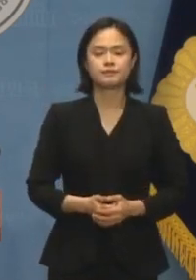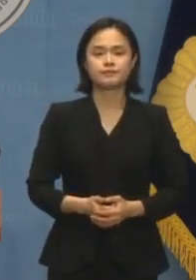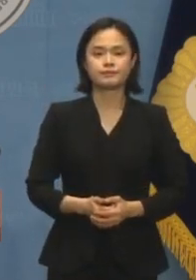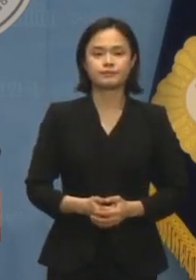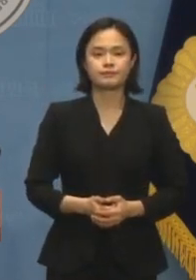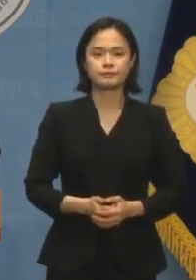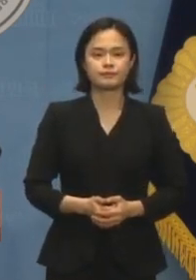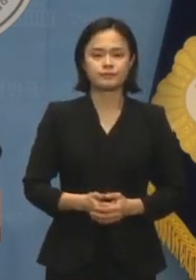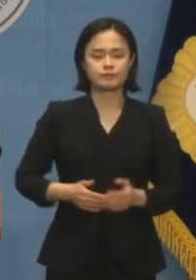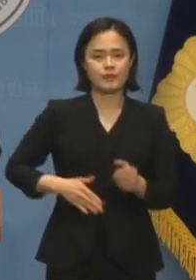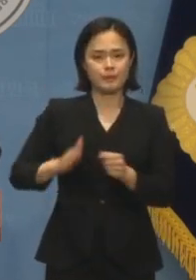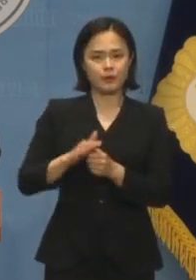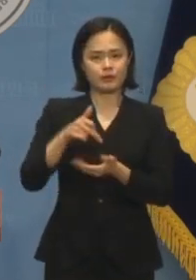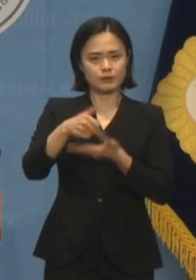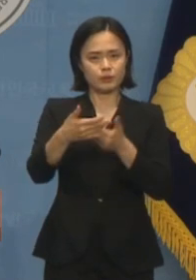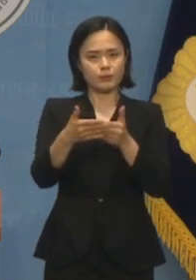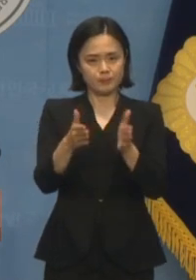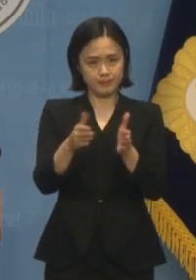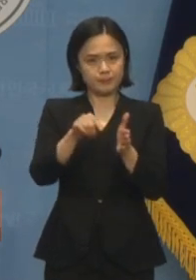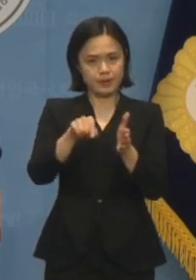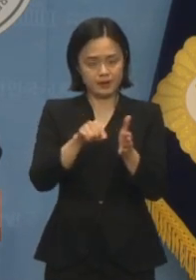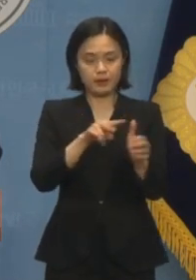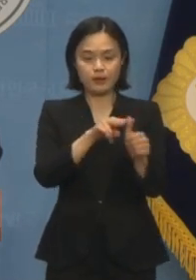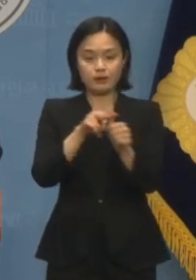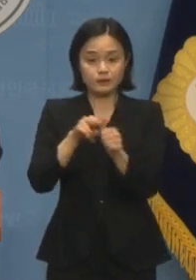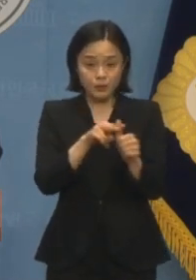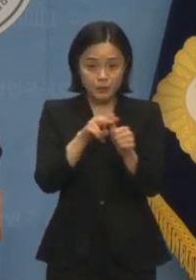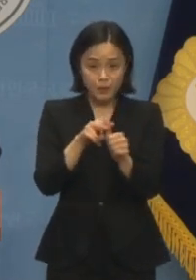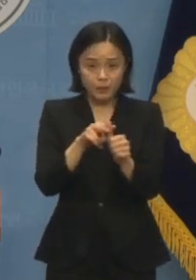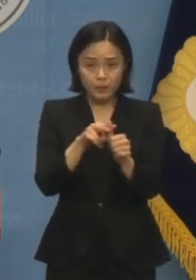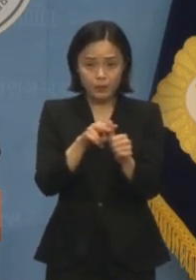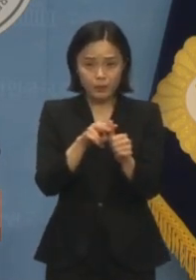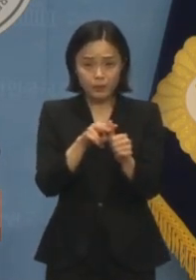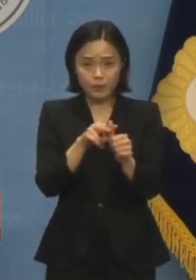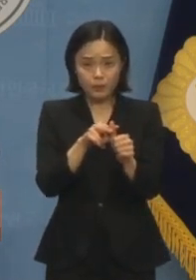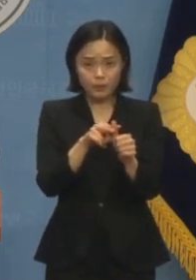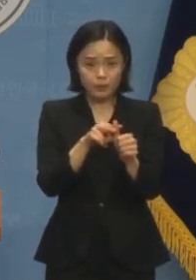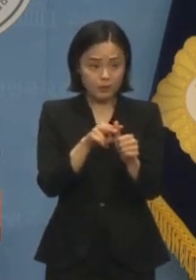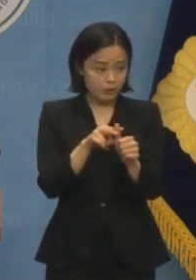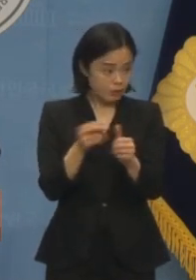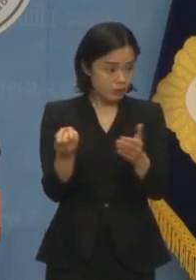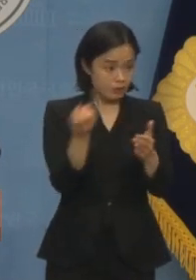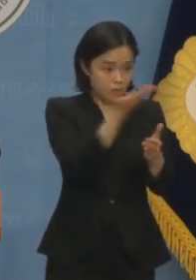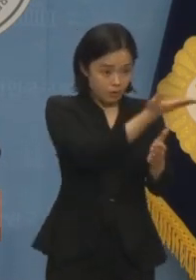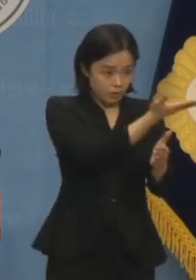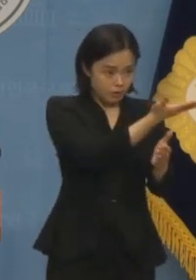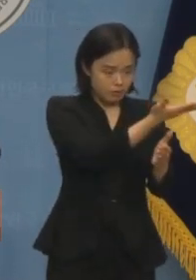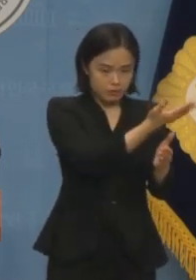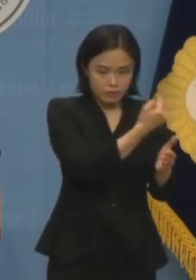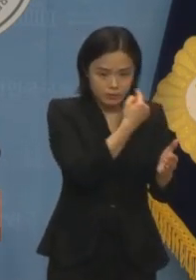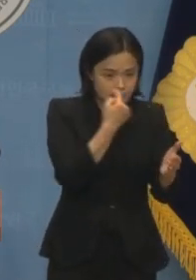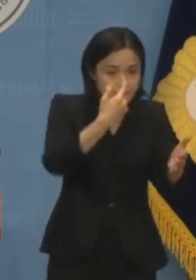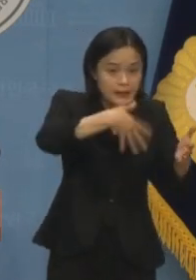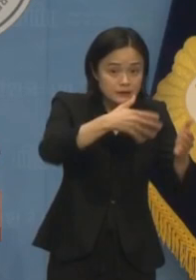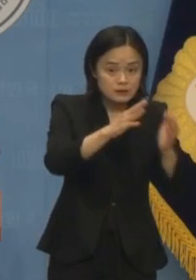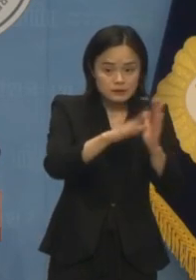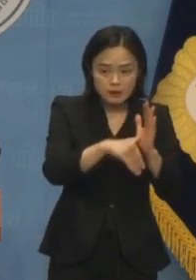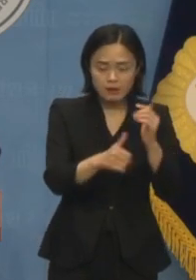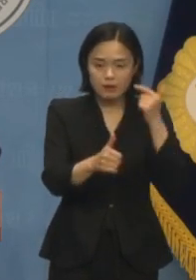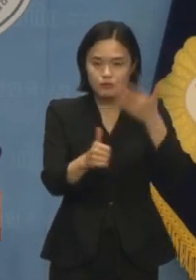해병대 단톡방에 대한 정보 전달이 없이는 불가능한 질문이었습니다. 그러므로 저는 이번 제보 공작